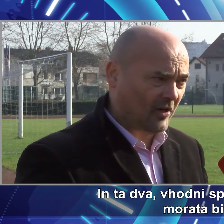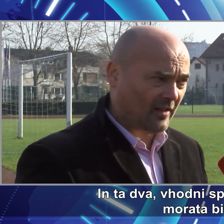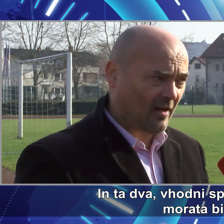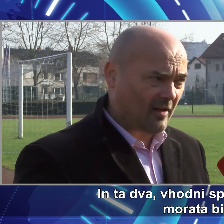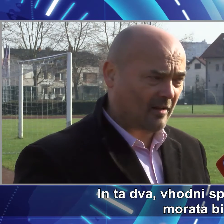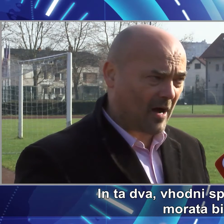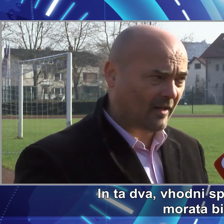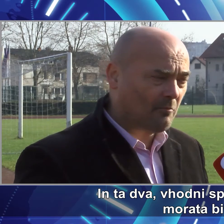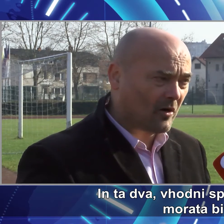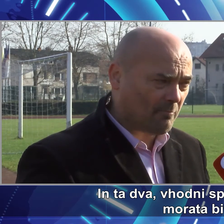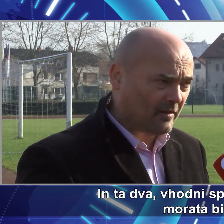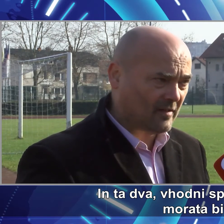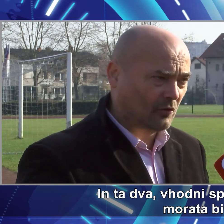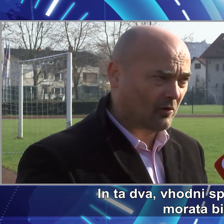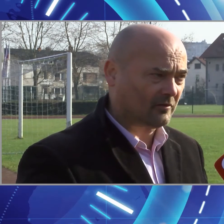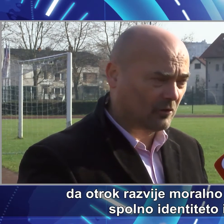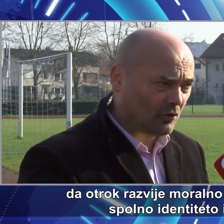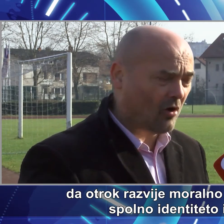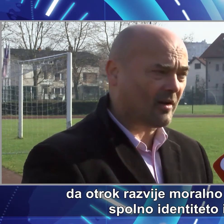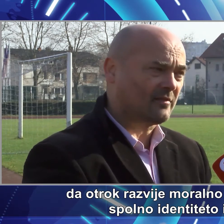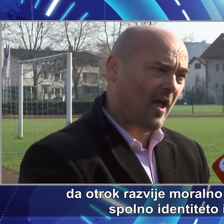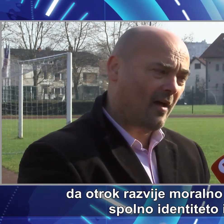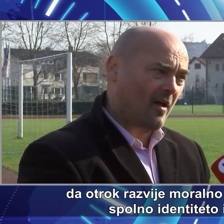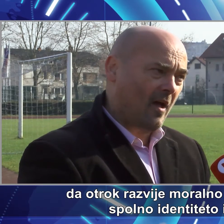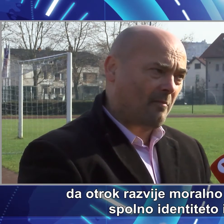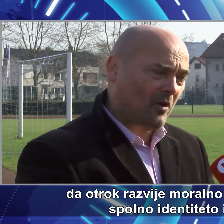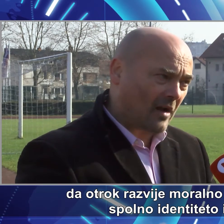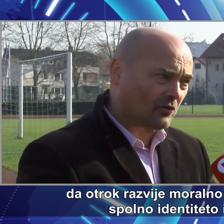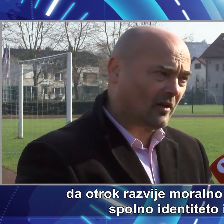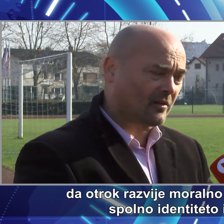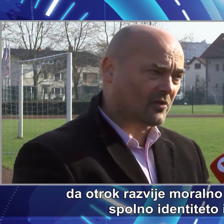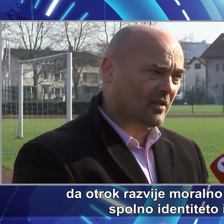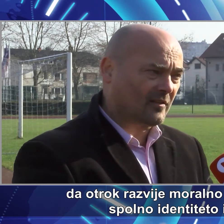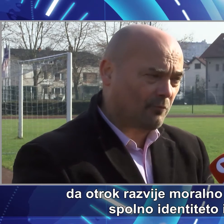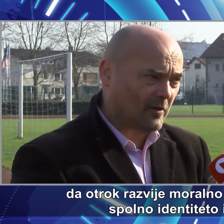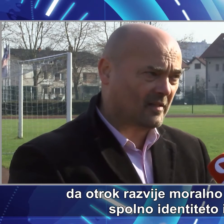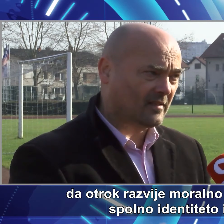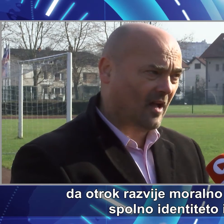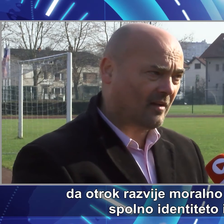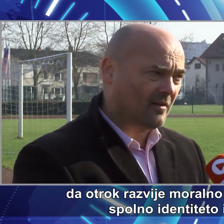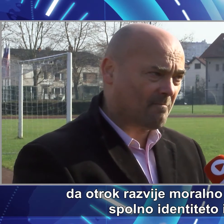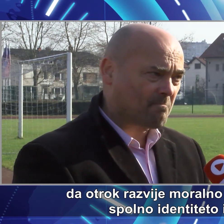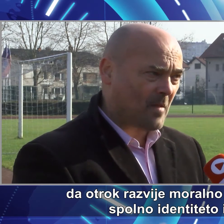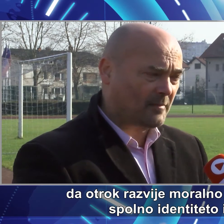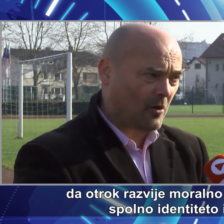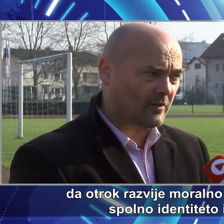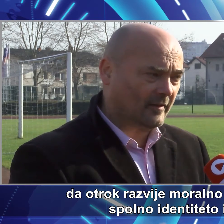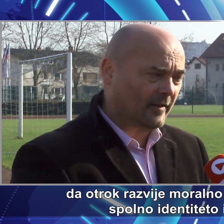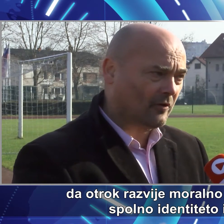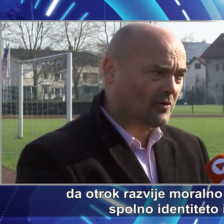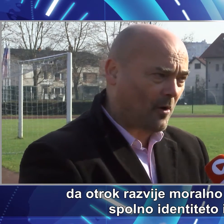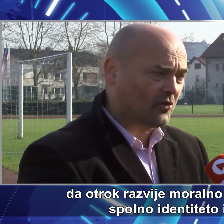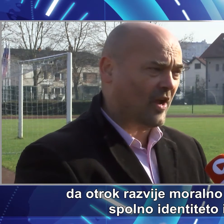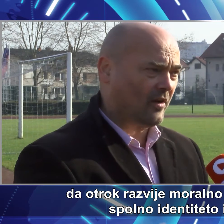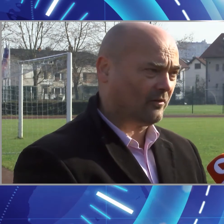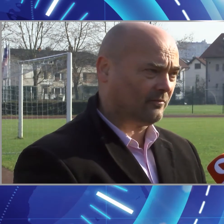spol očeta in matere mora biti zato, da otrok razvije moralno trdnost, tabu in cesta, spolno